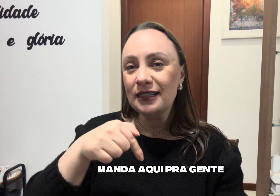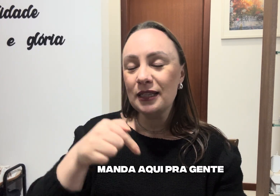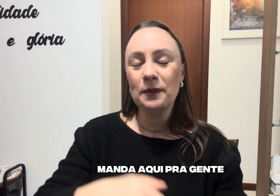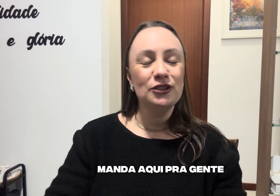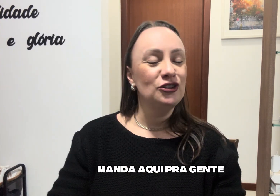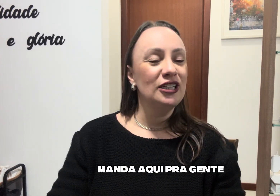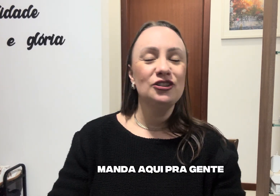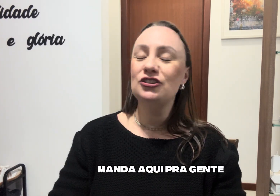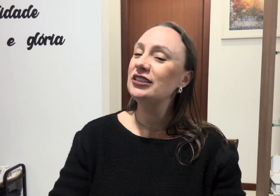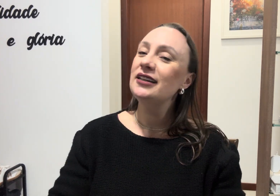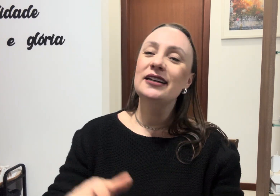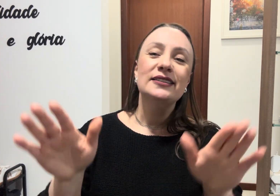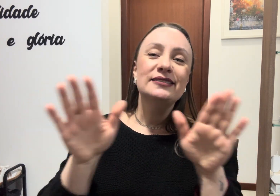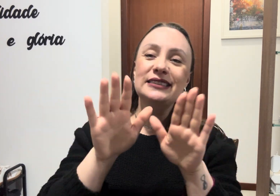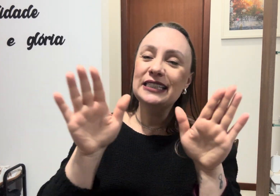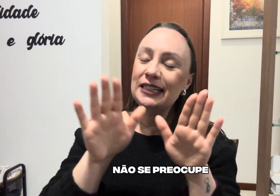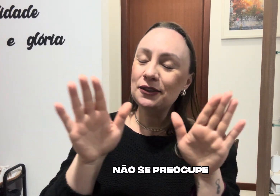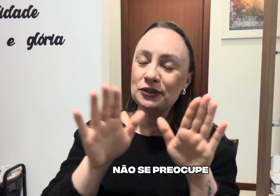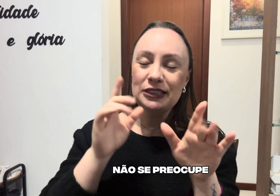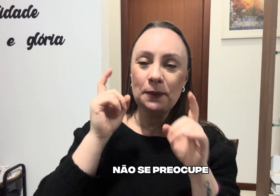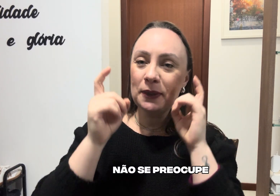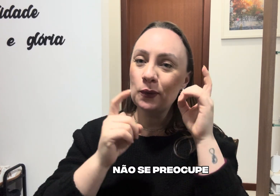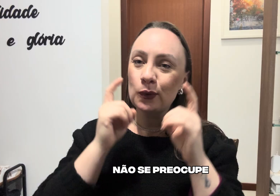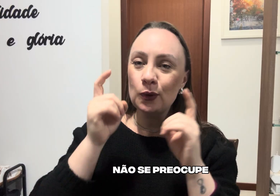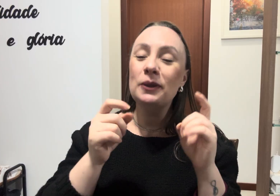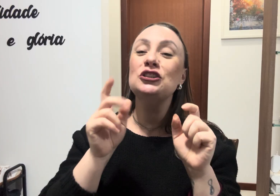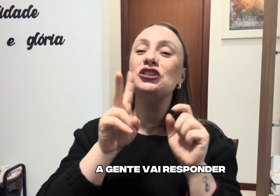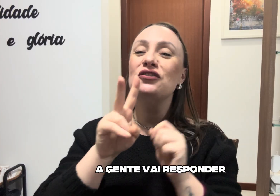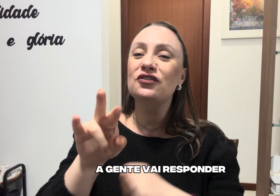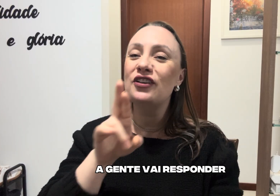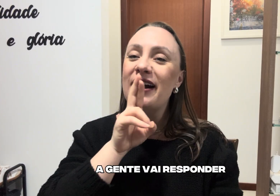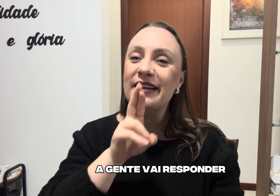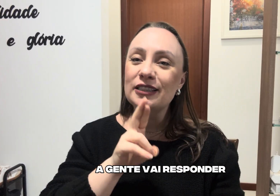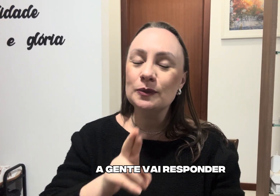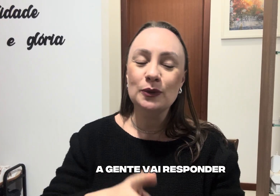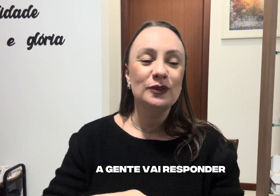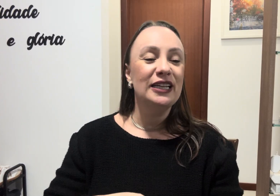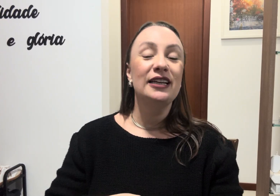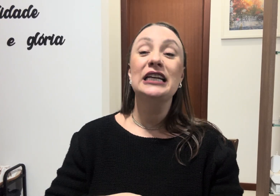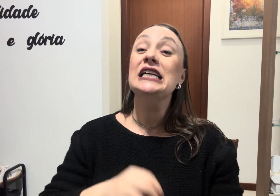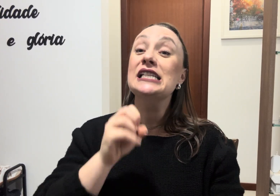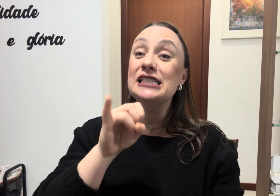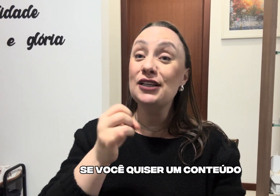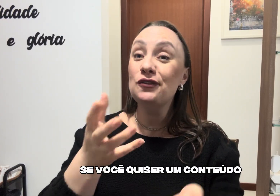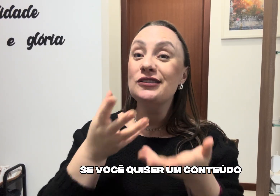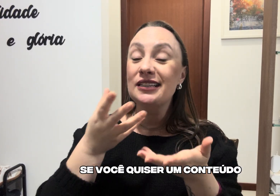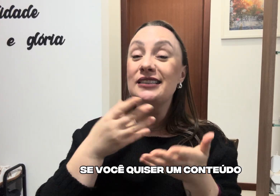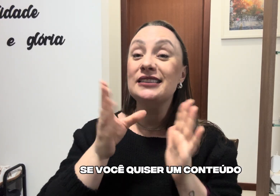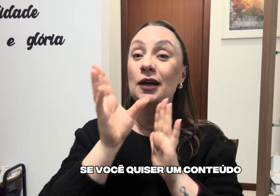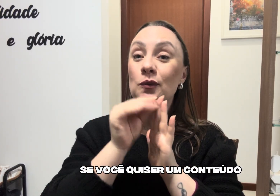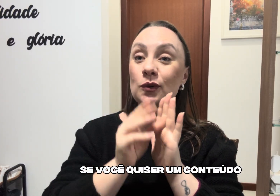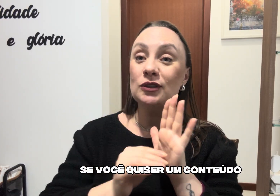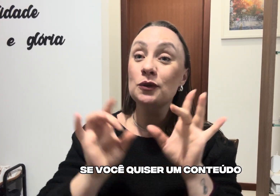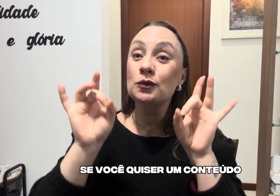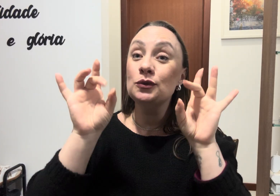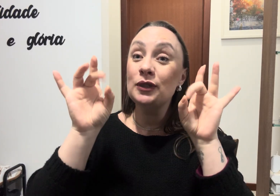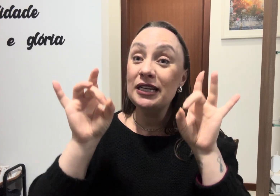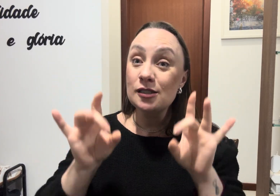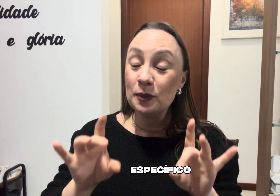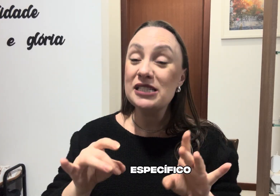pra gente. Não se preocupe, a gente vai responder. Se você quiser um conteúdo